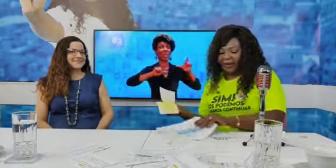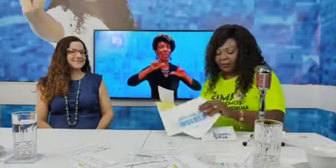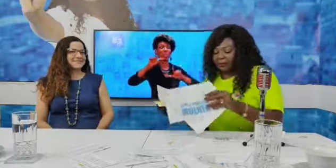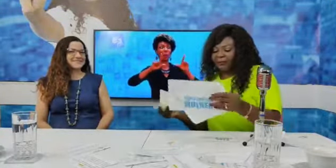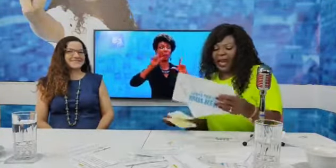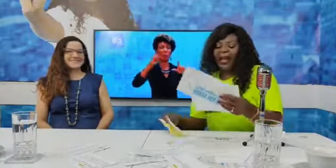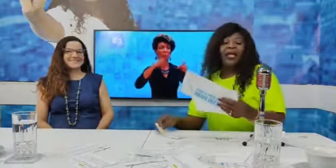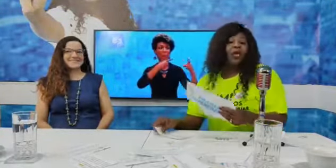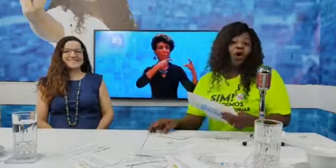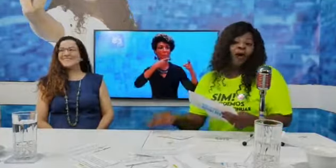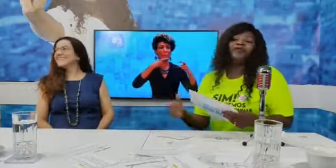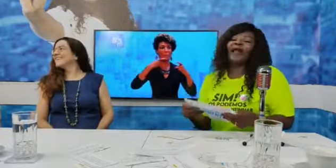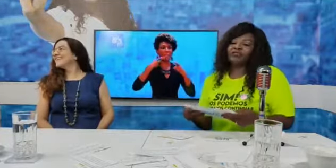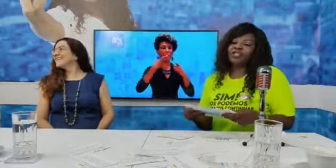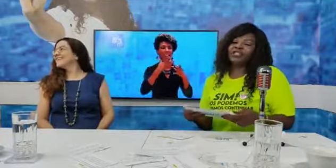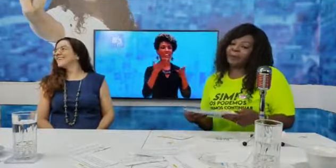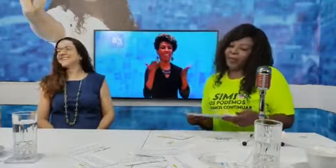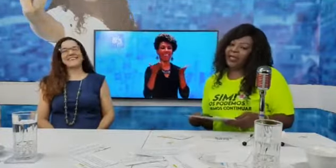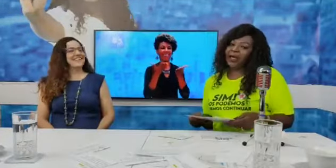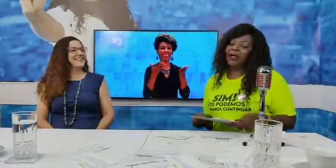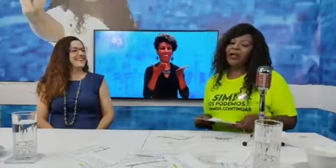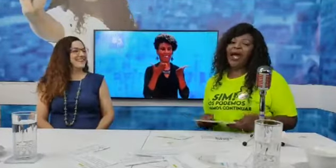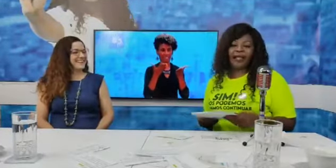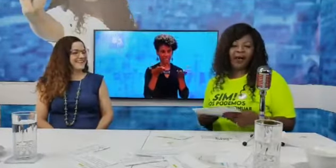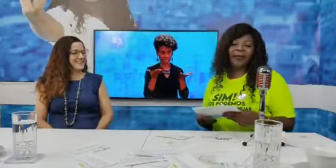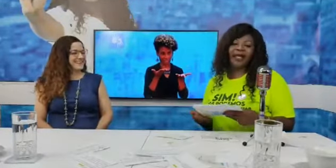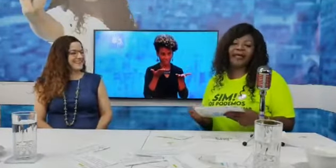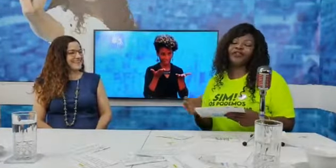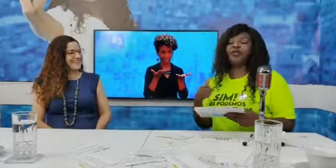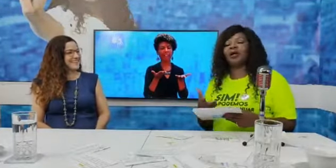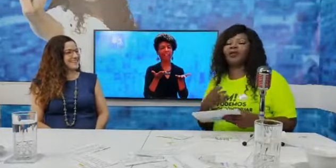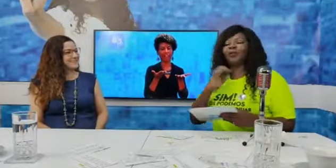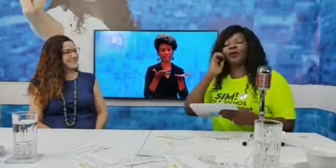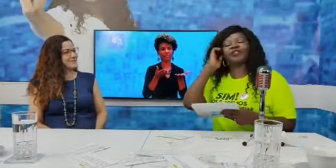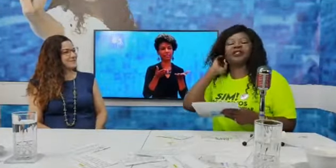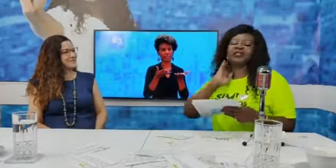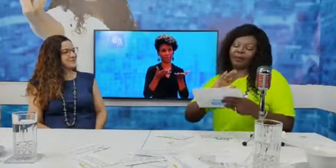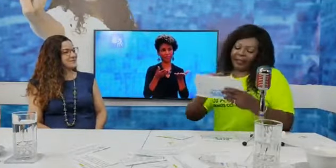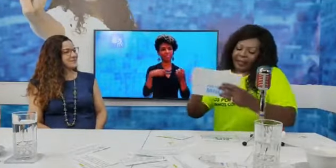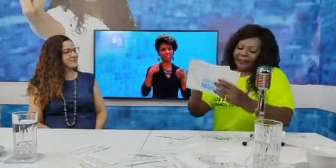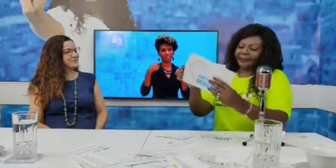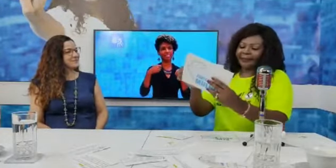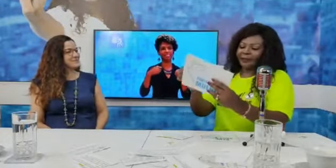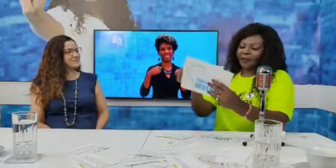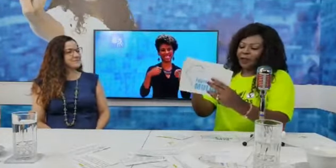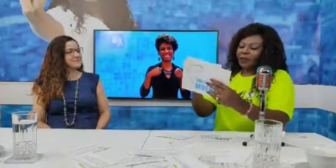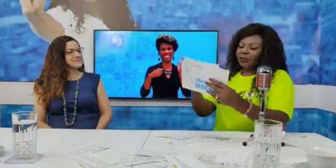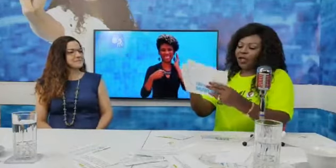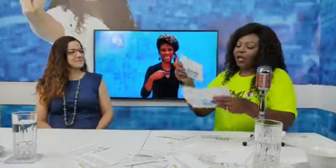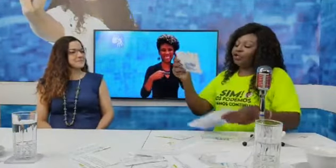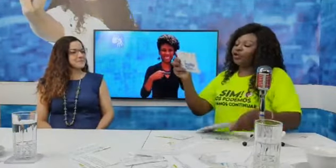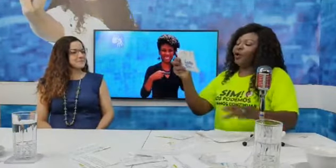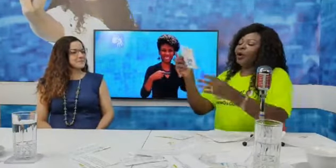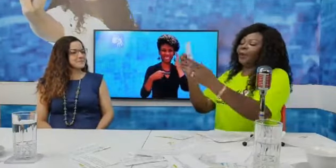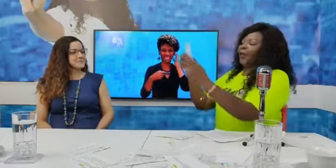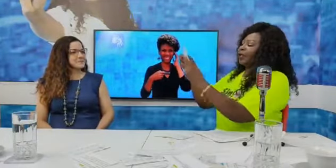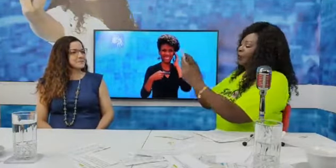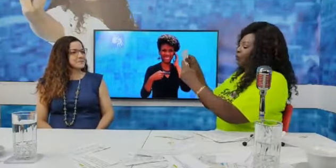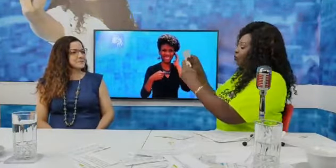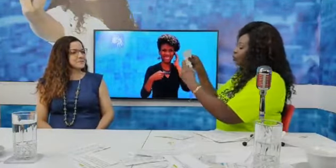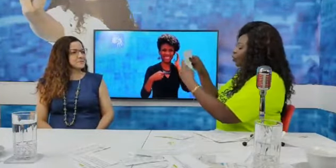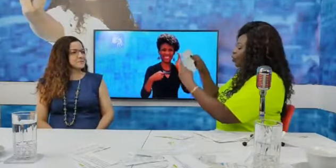guerra. Tá? E como eu falo de disciplina aqui no gabinete, então eu não posso ser indisciplinada. Gente, olha